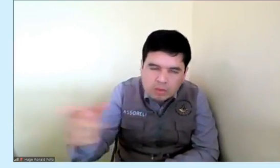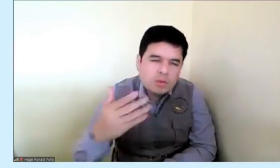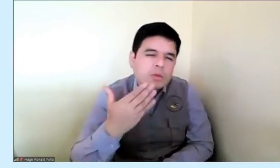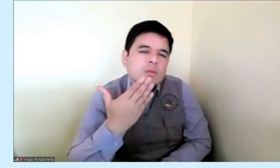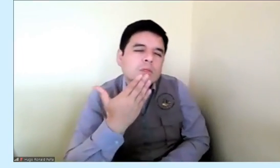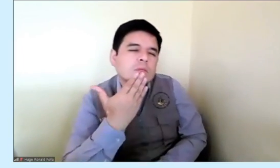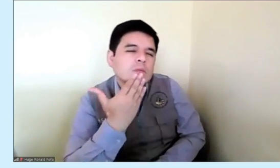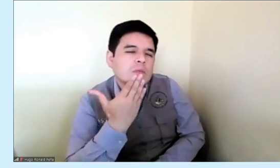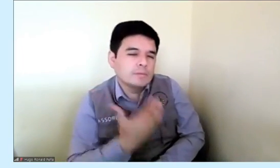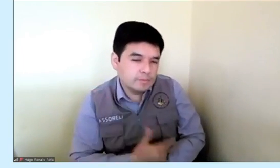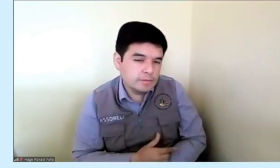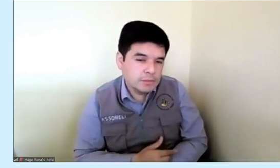¿Quiénes?